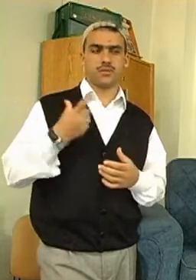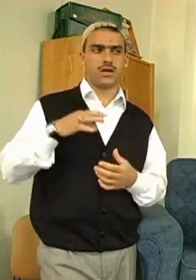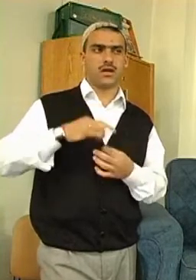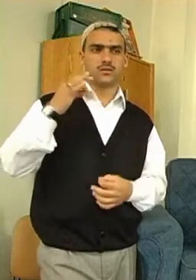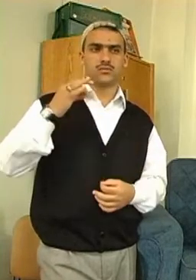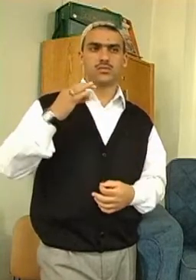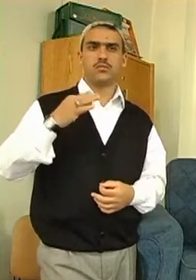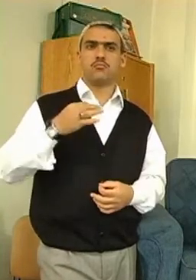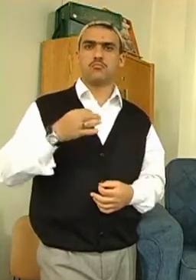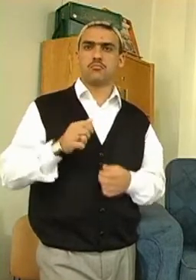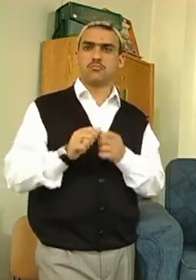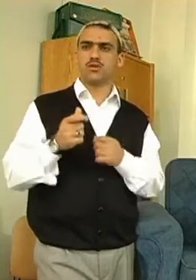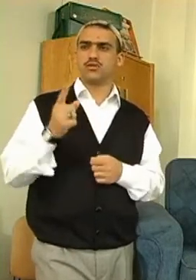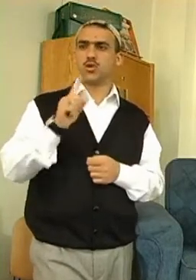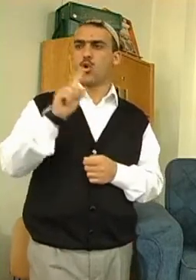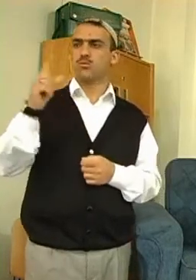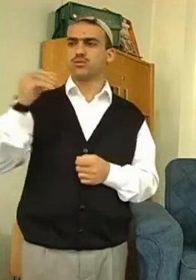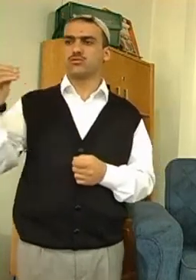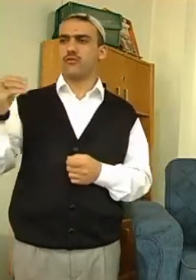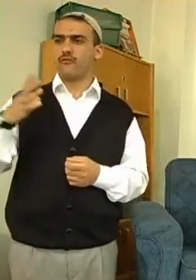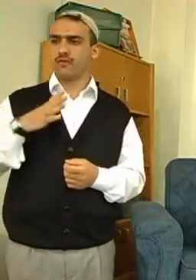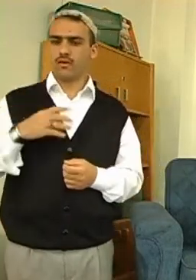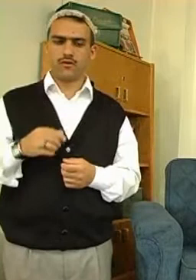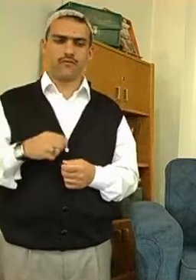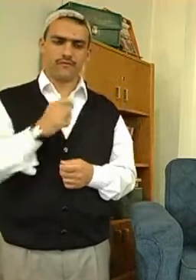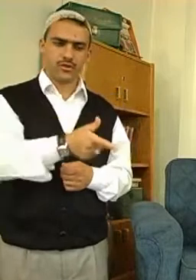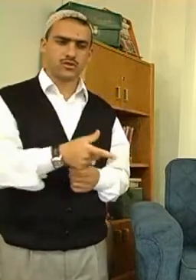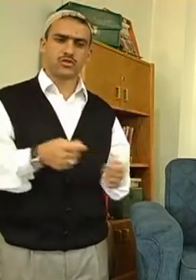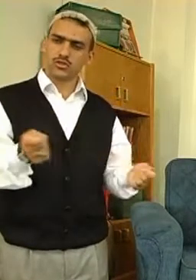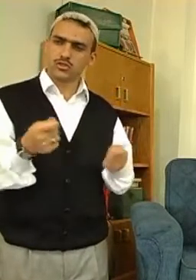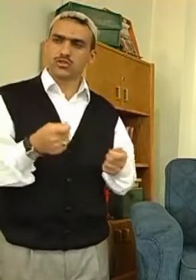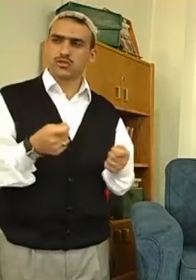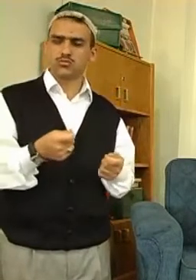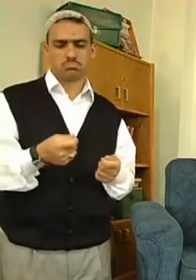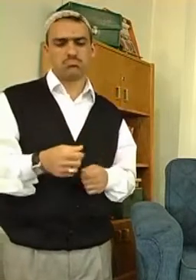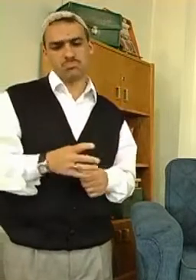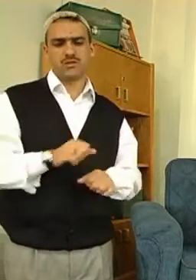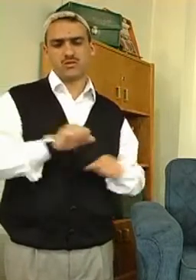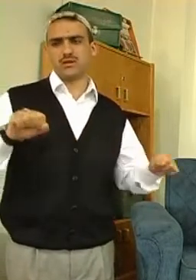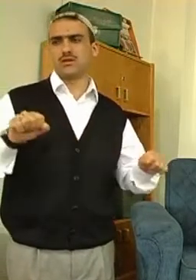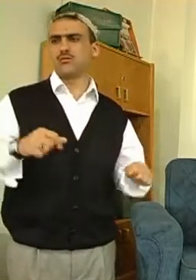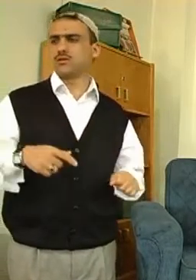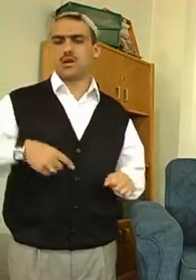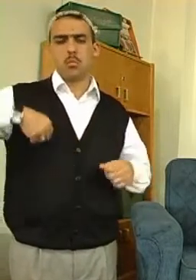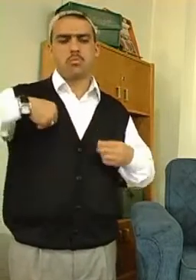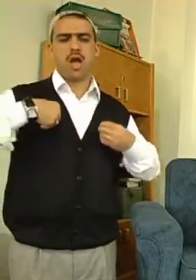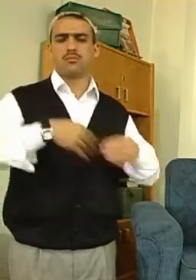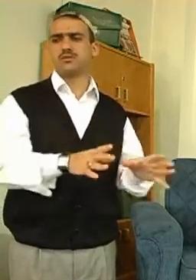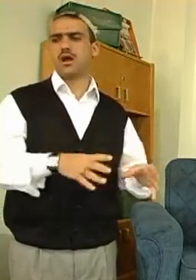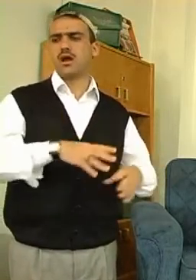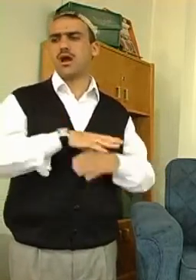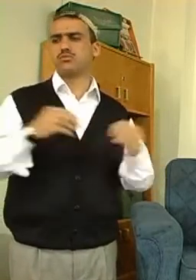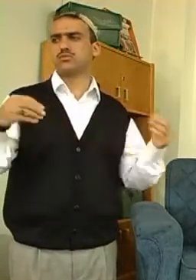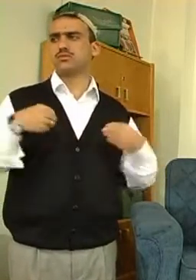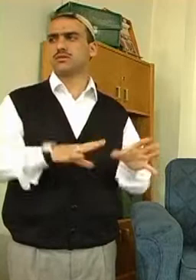kadar eder. Bir adam bak sermesi 10 trilyon ona göre. Şimdi insan sermayesi çok büyük ya. Çok büyük insan